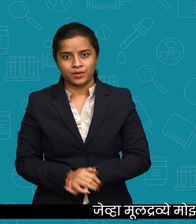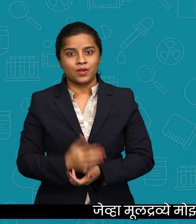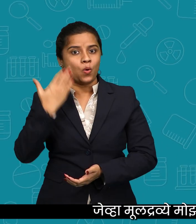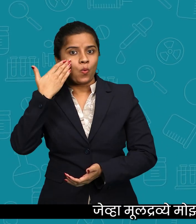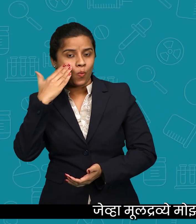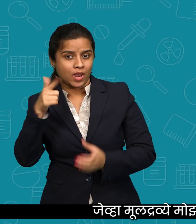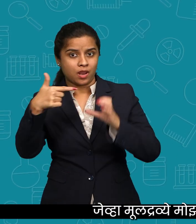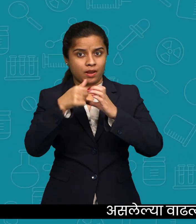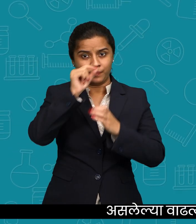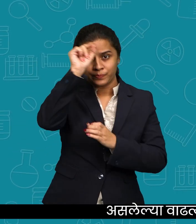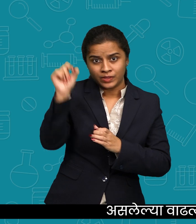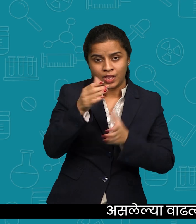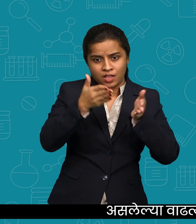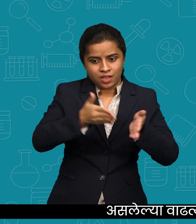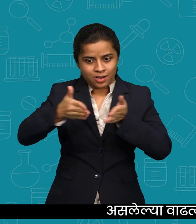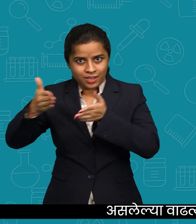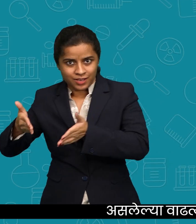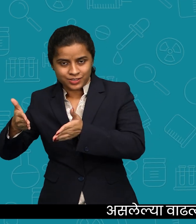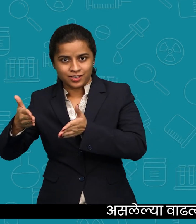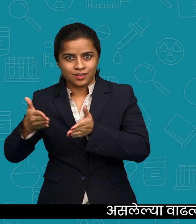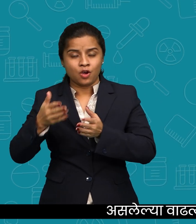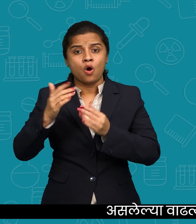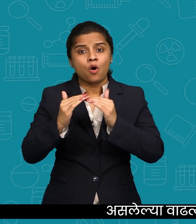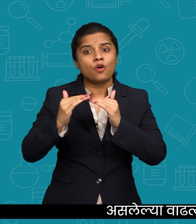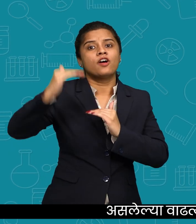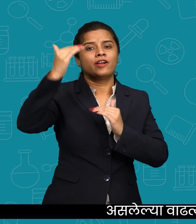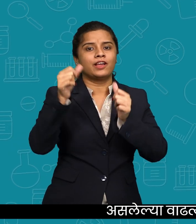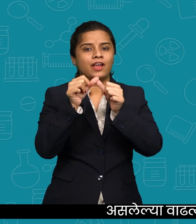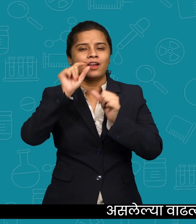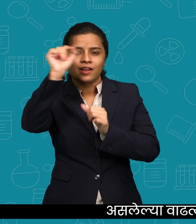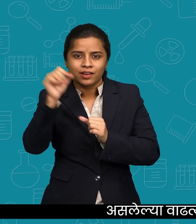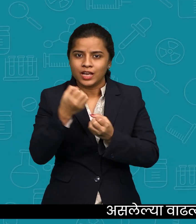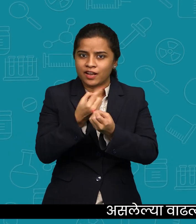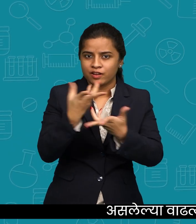शोधलेल्या मूलभूत गुणधर्म असलेल्या वाढत्या अणुक्रमांकानुसार मांडली गेली.